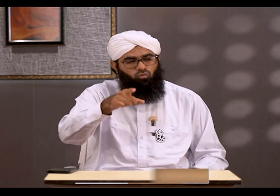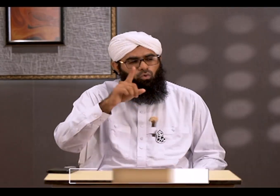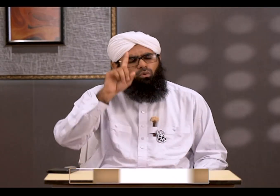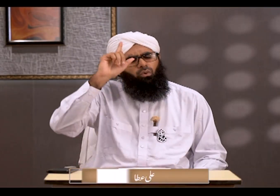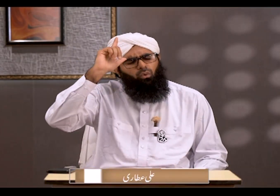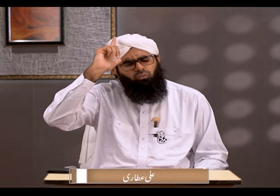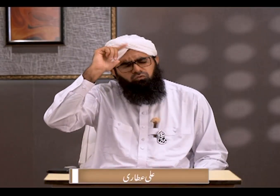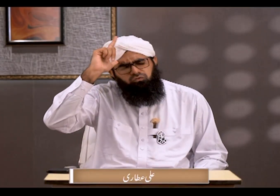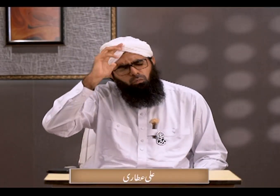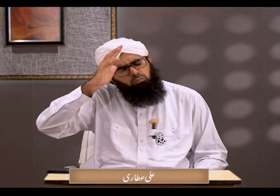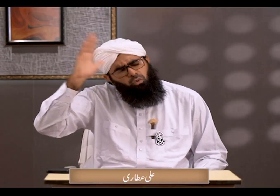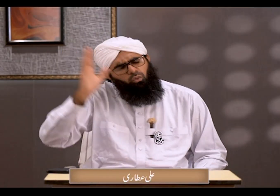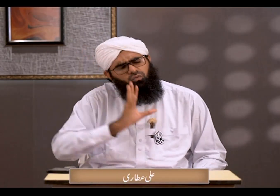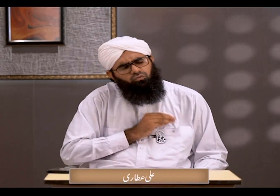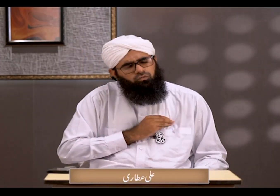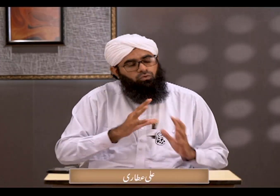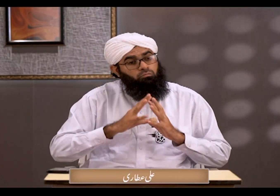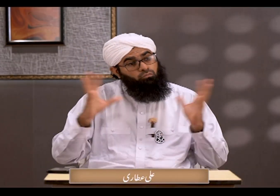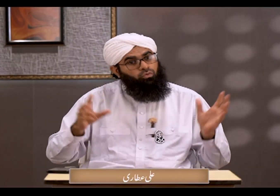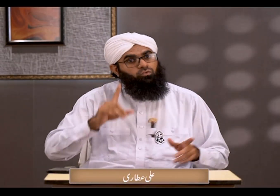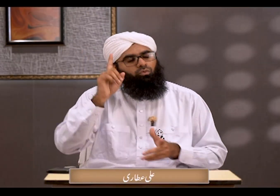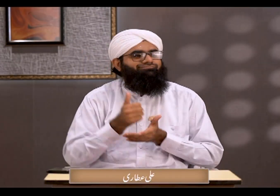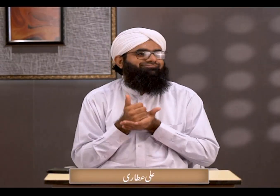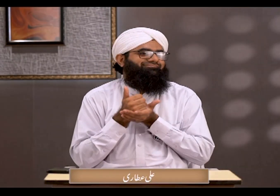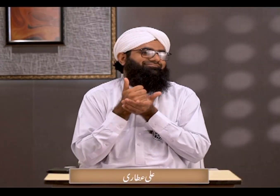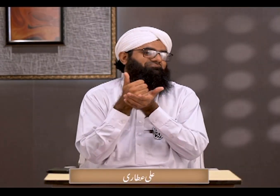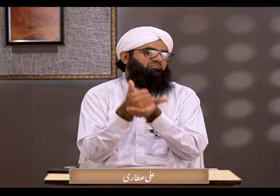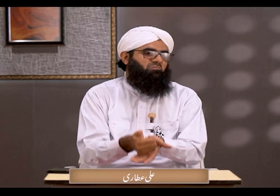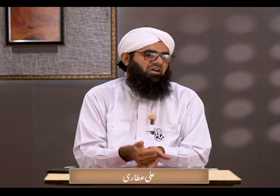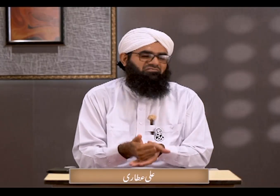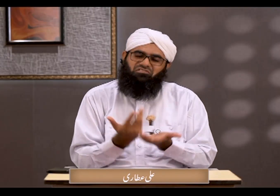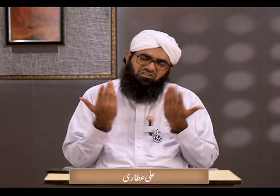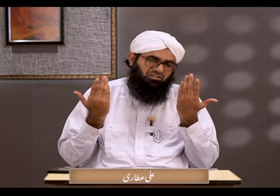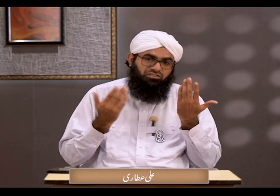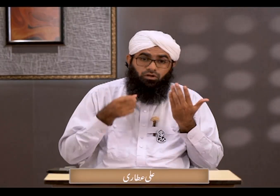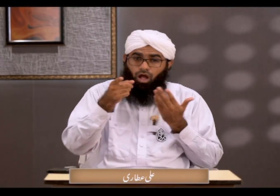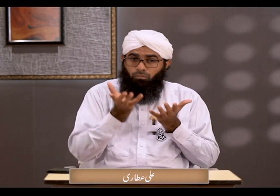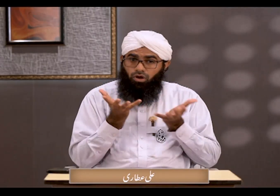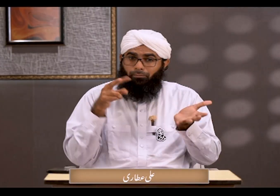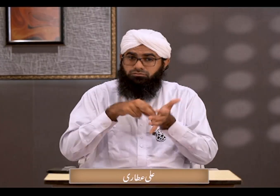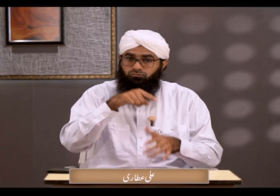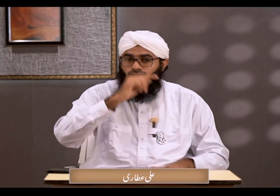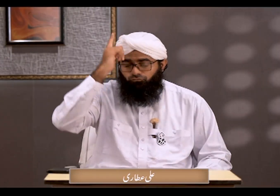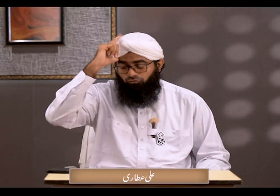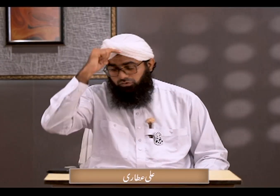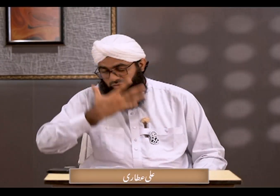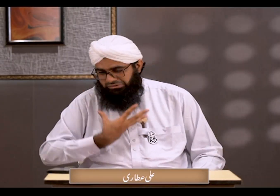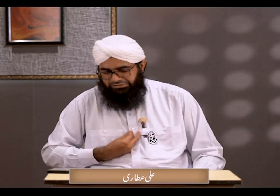اور غمگین رہنے کی وجہ سے۔ پیارے پیارے اسلامی بھائیوں، دیکھا آپ نے فکر آخرت میں خوف زدہ اور غمگین رہنے کی وجہ سے